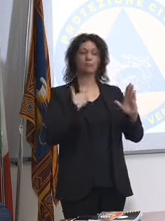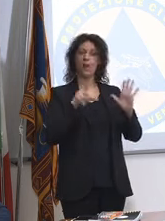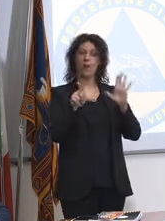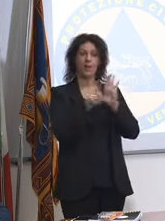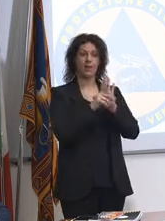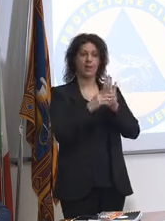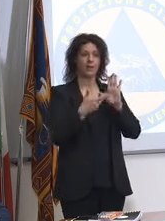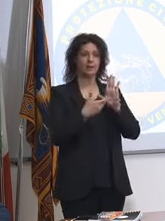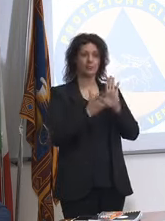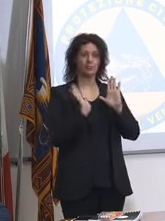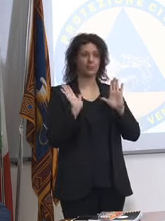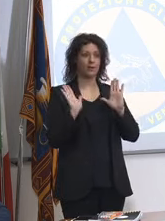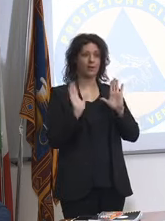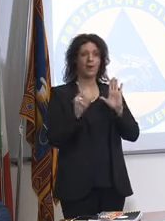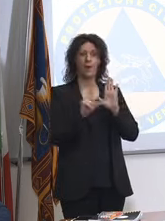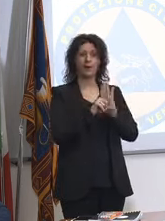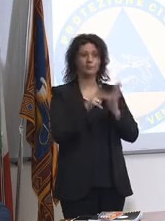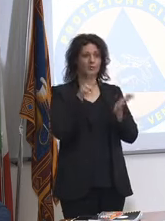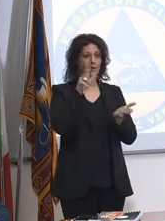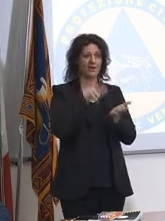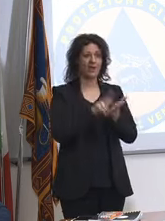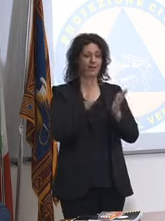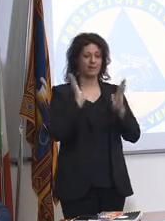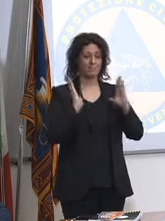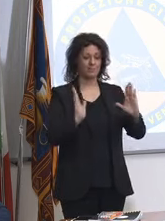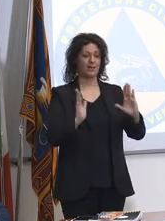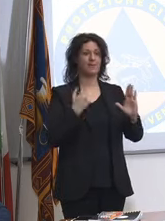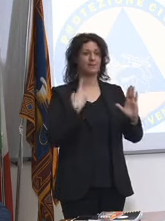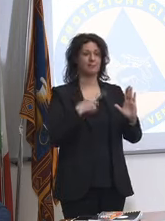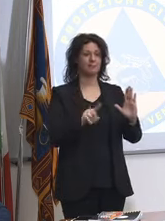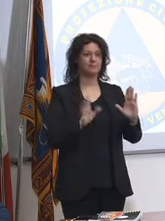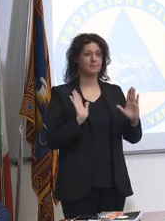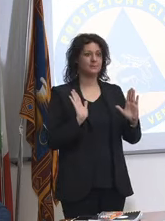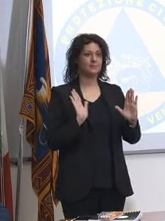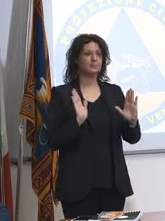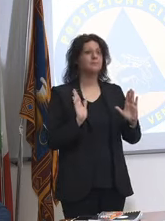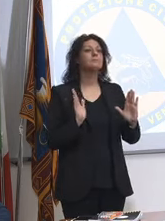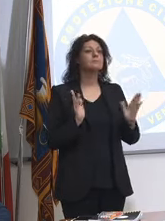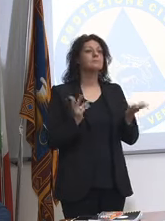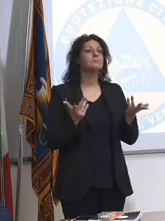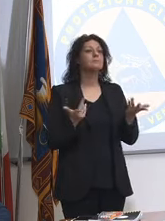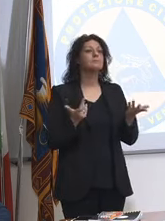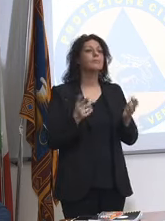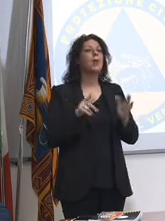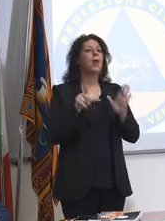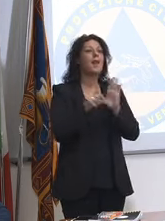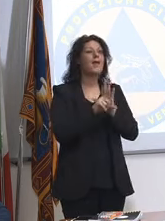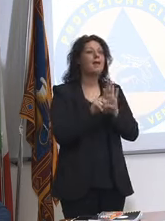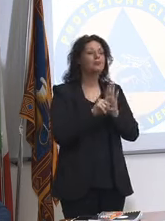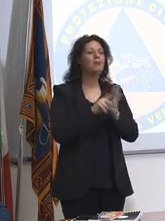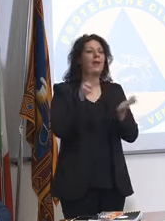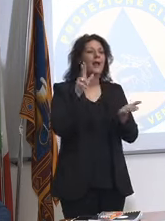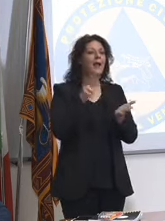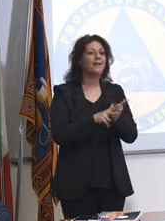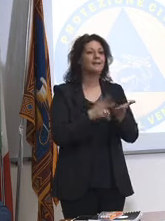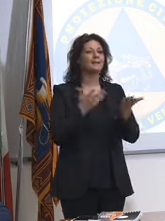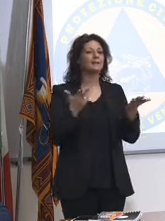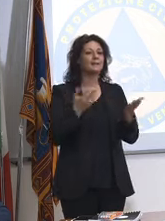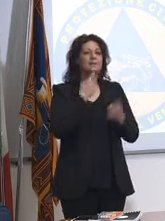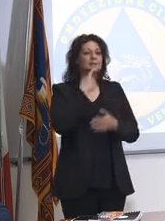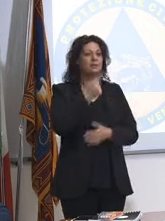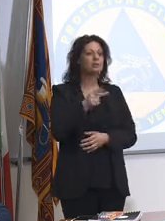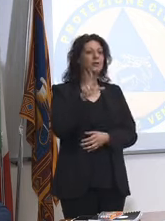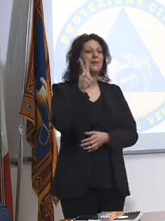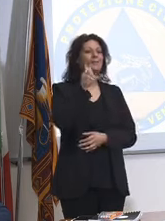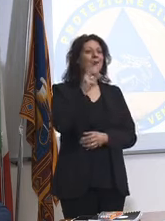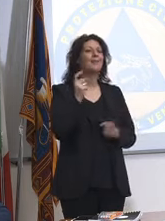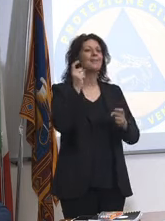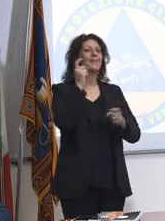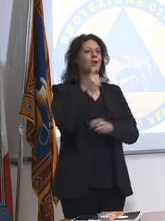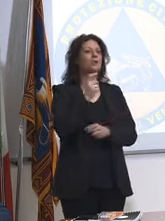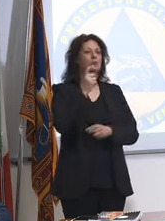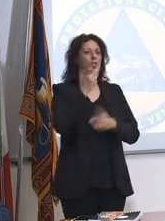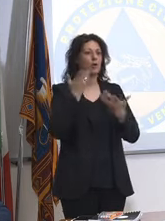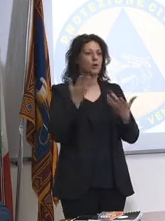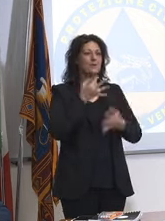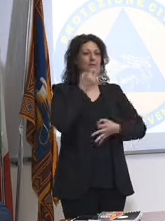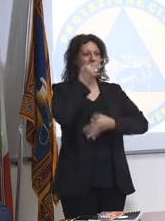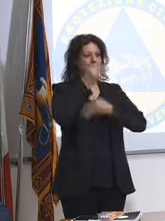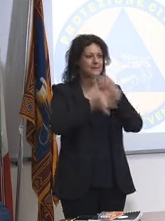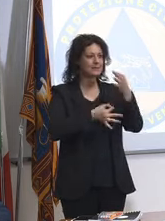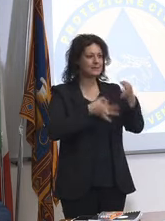tutti garantiti per legge, cioè non è che uno dice non c'è la campagna, è garantita per legge la campagna, sono i 30 giorni, se si vota il